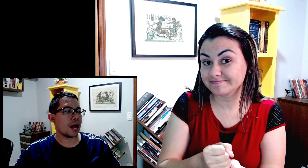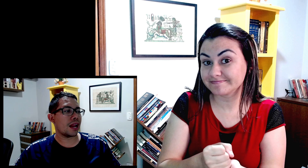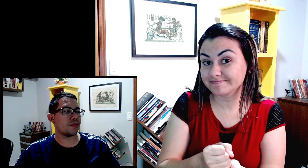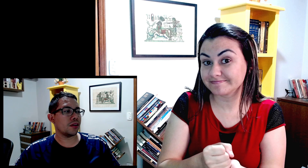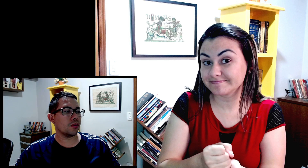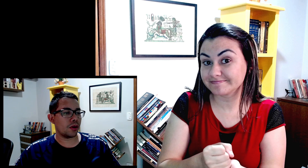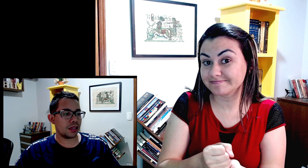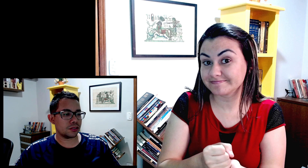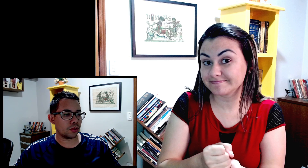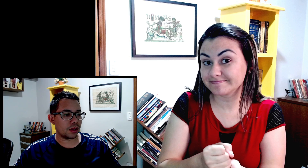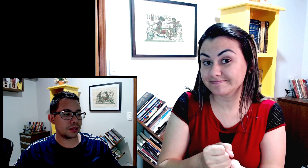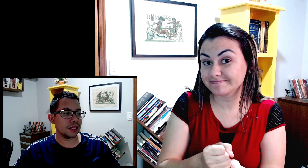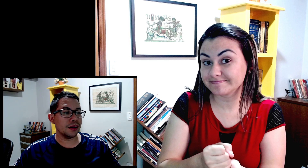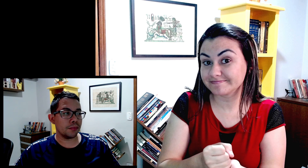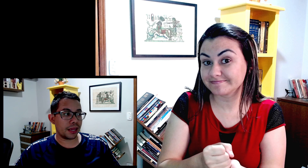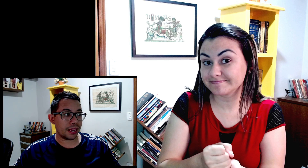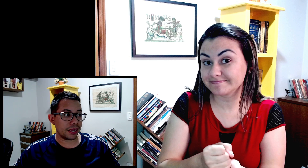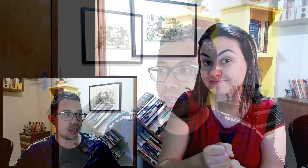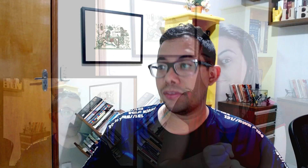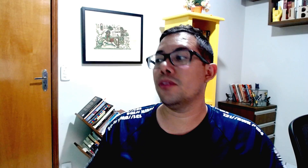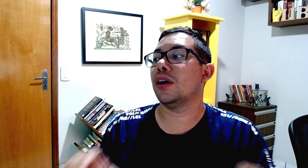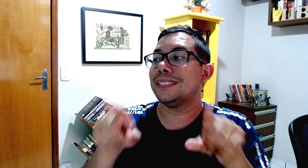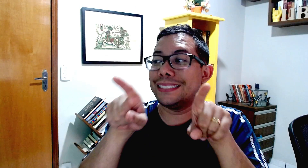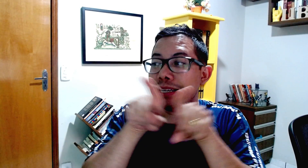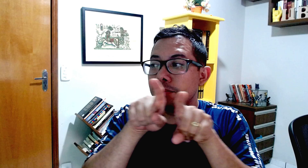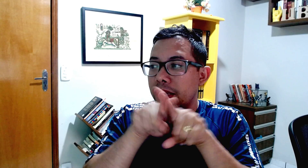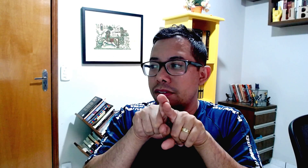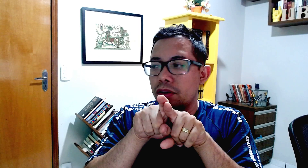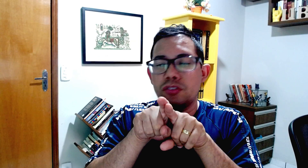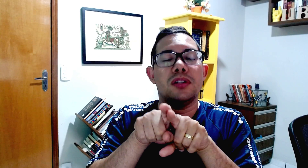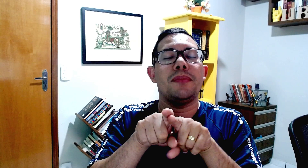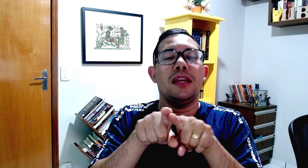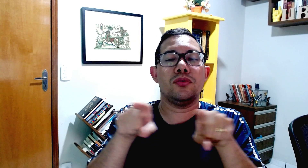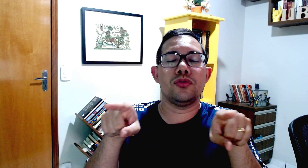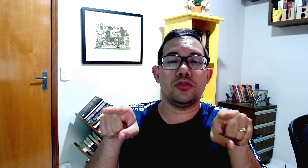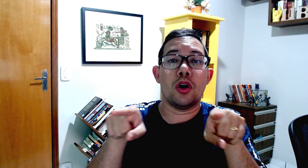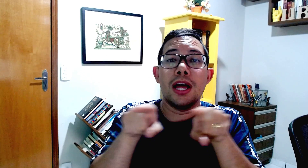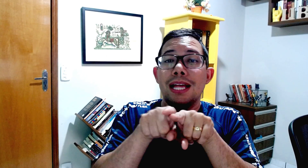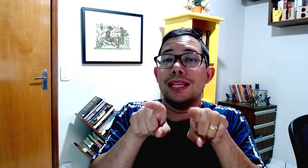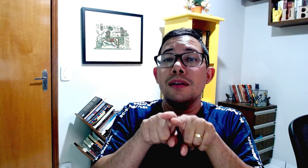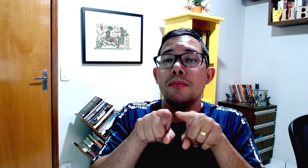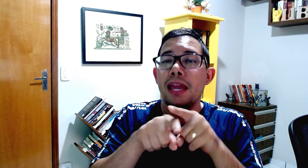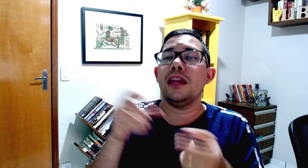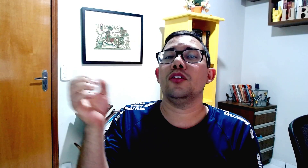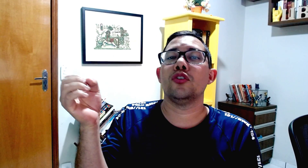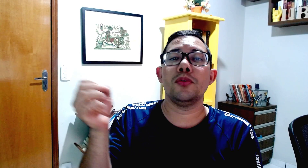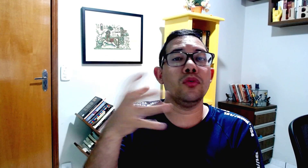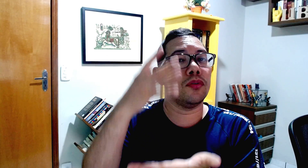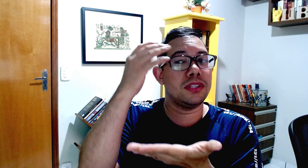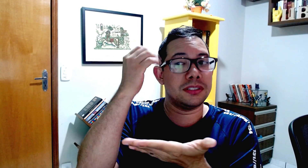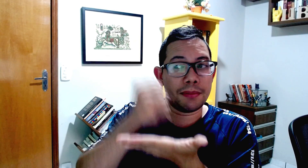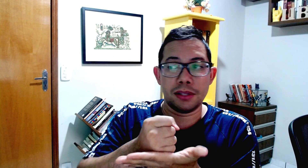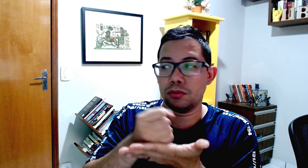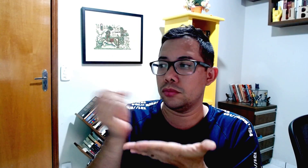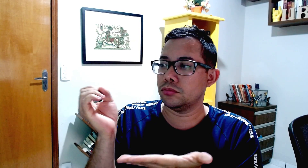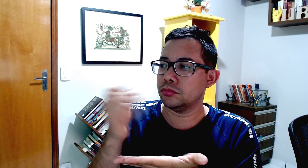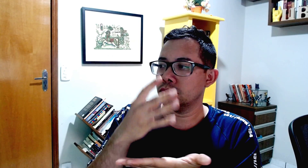Ela falou, olha só, também, ela falou, ó, também, sinal de também, tudo junto, ó, também sobre o Novo Testamento.